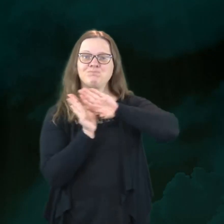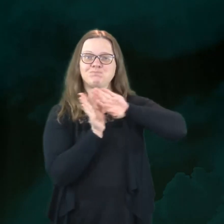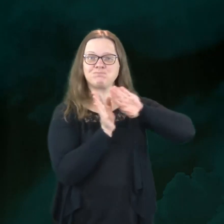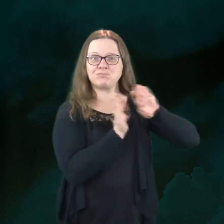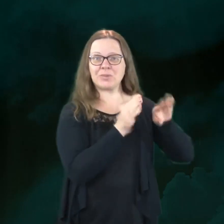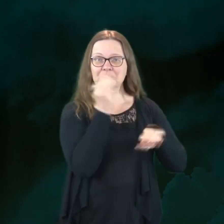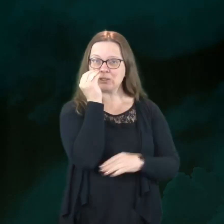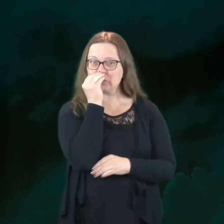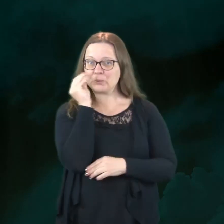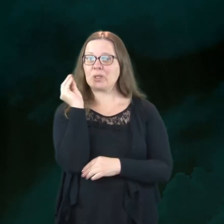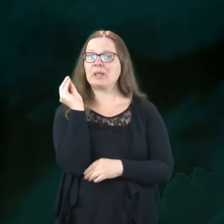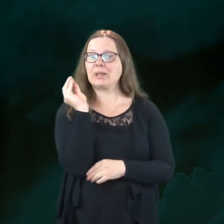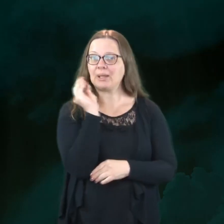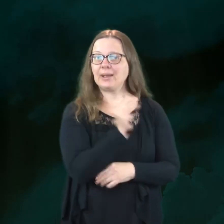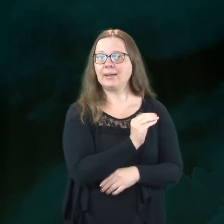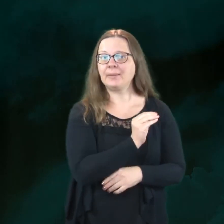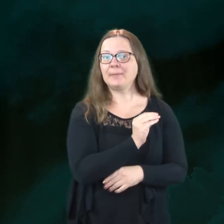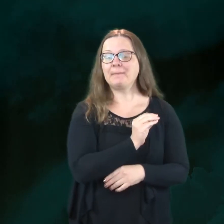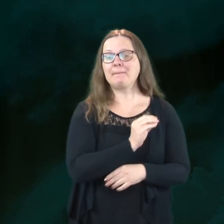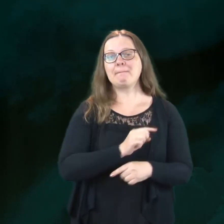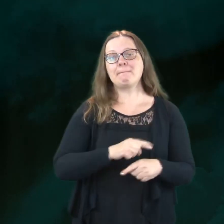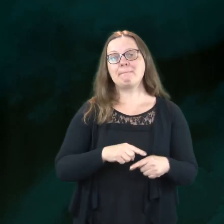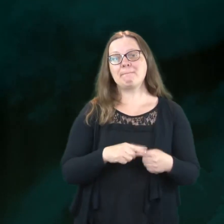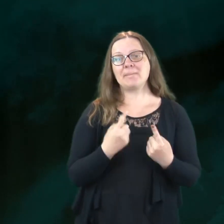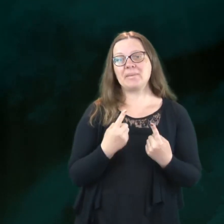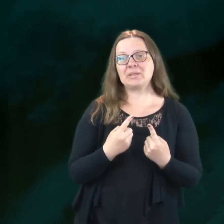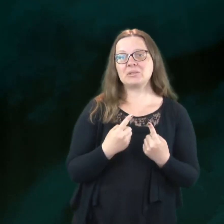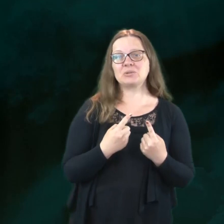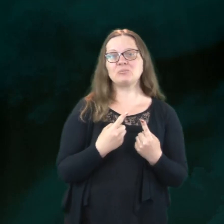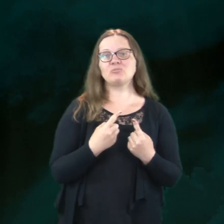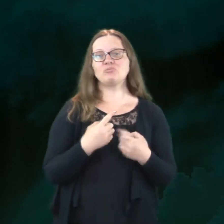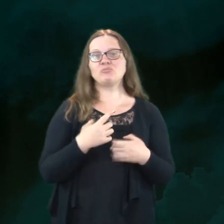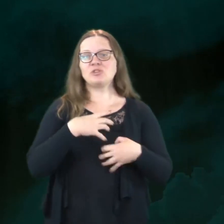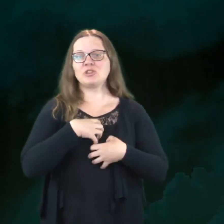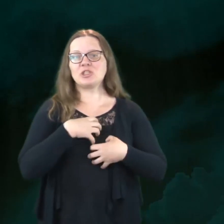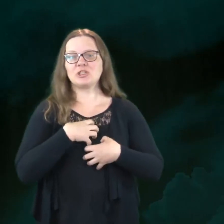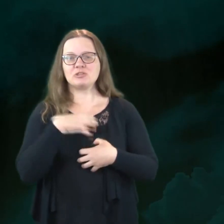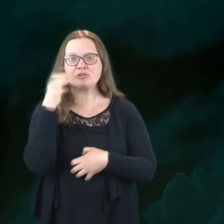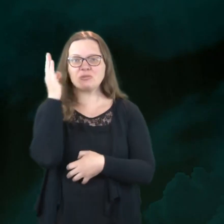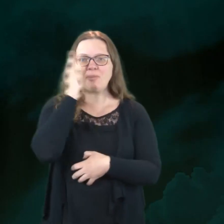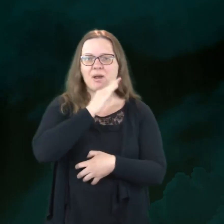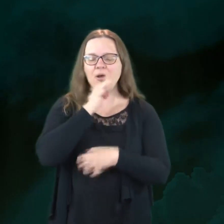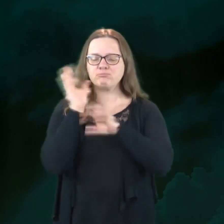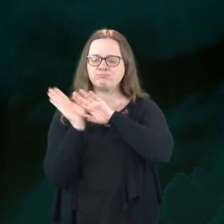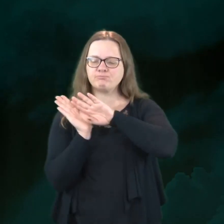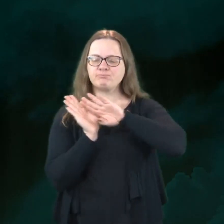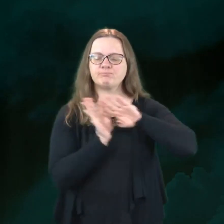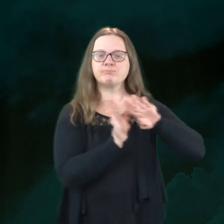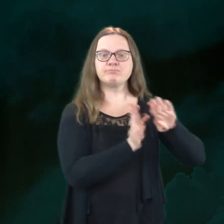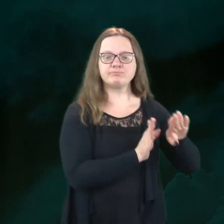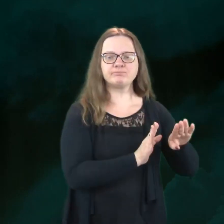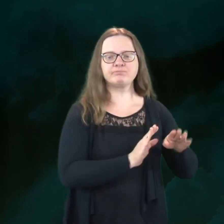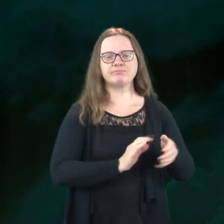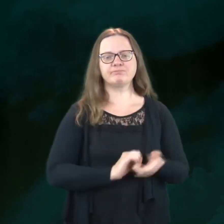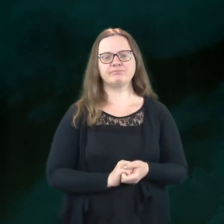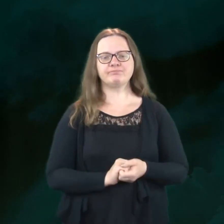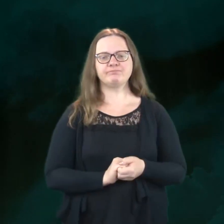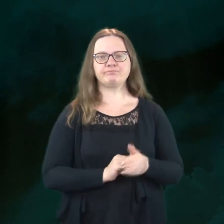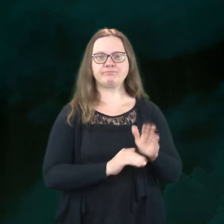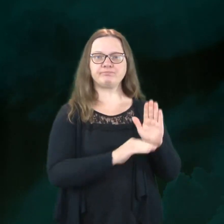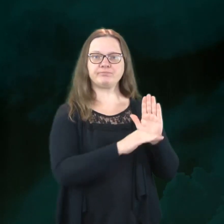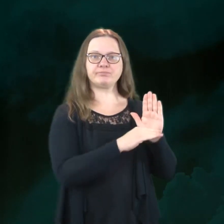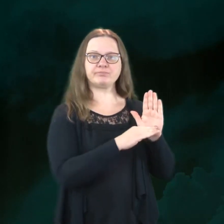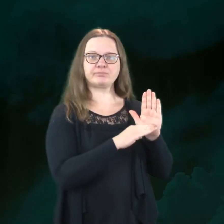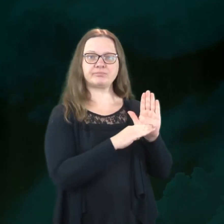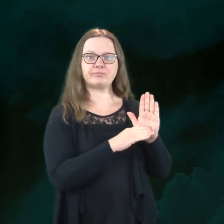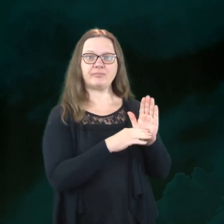de mal pode, né, se comprometer você. Muito bem, aí qual é o outro item? A oração final. Então são 3 orações.